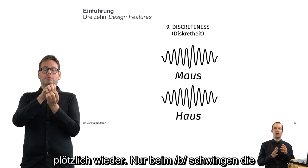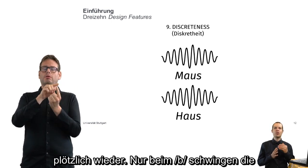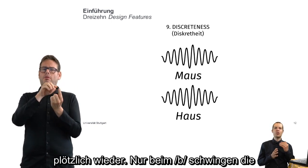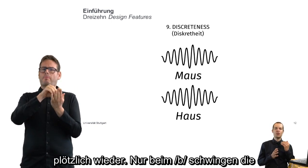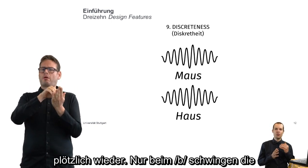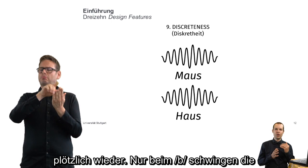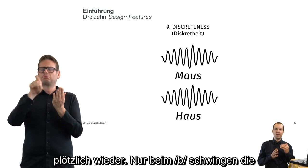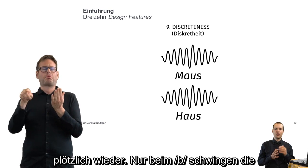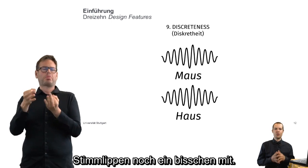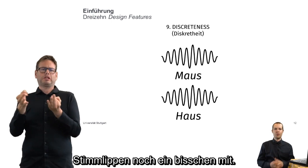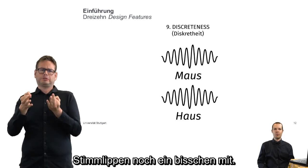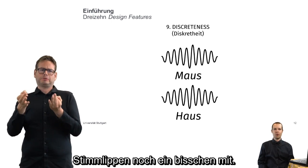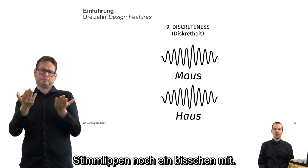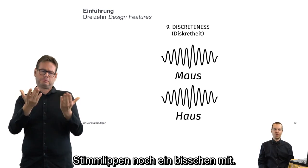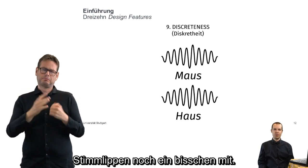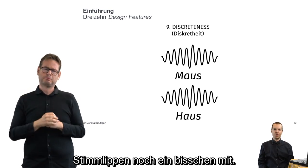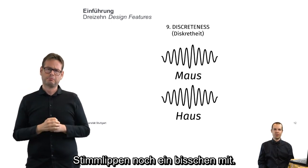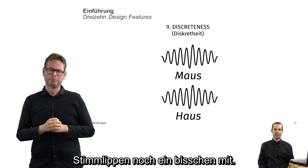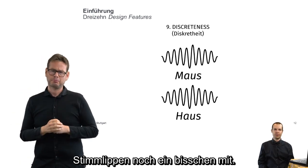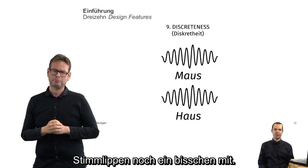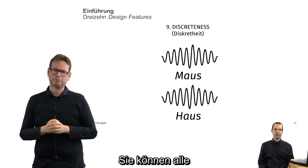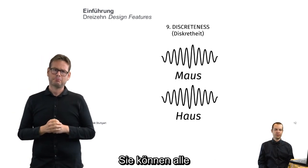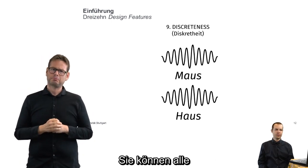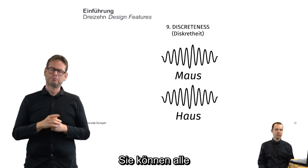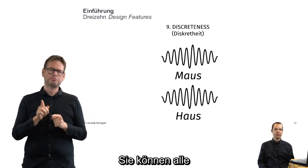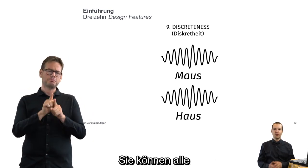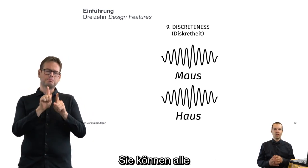beim B schwingen die Stimmlippen noch ein bisschen mit.